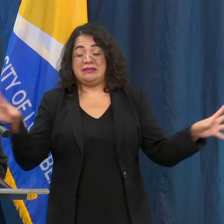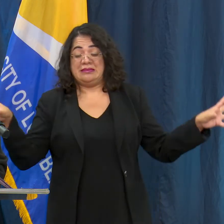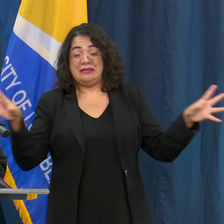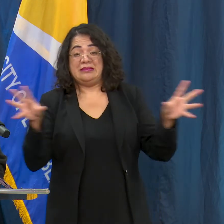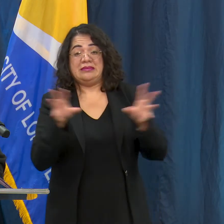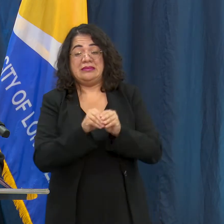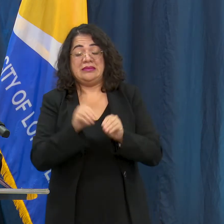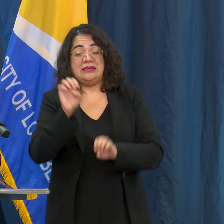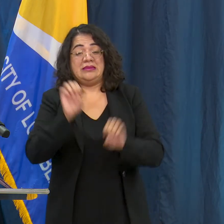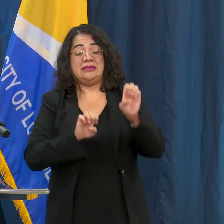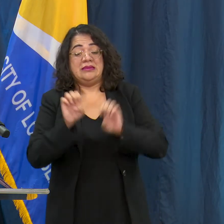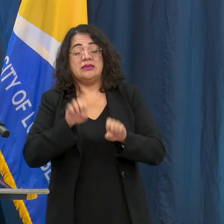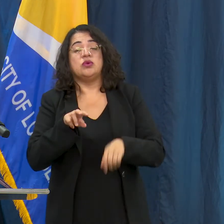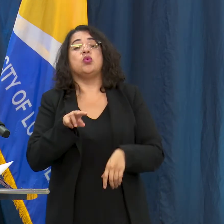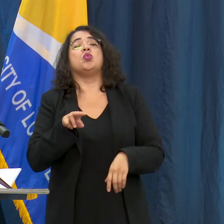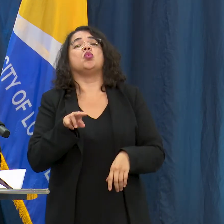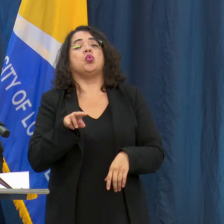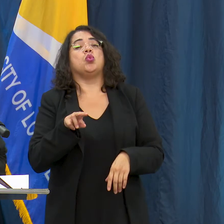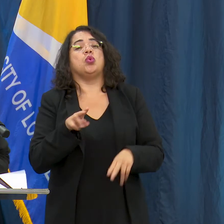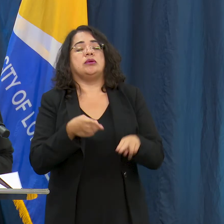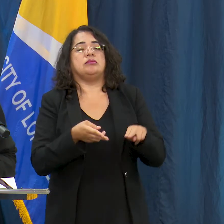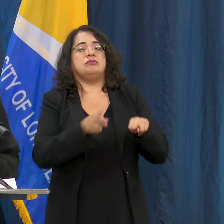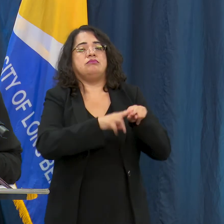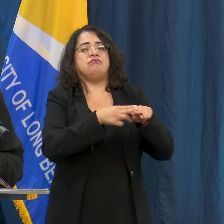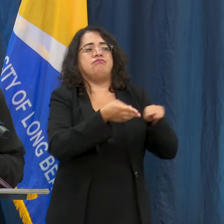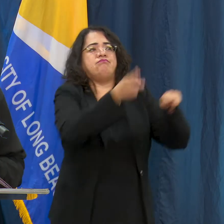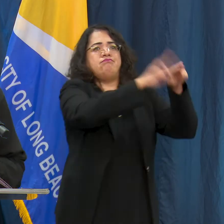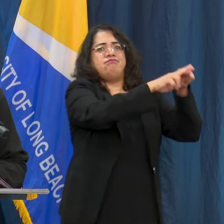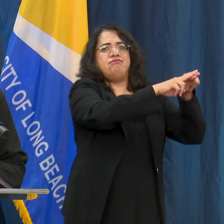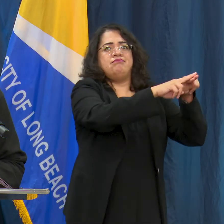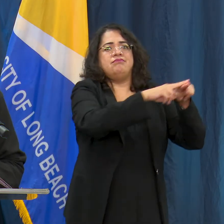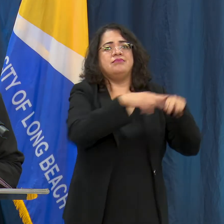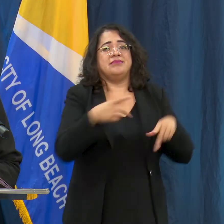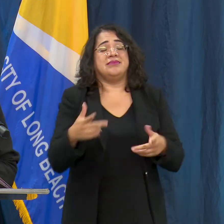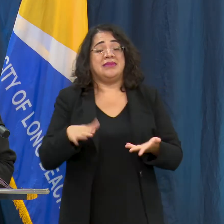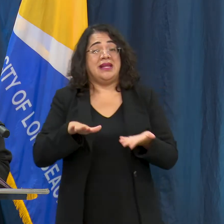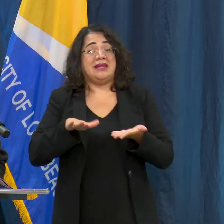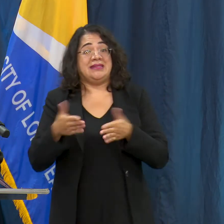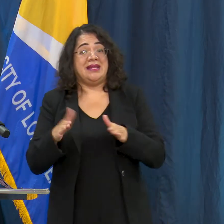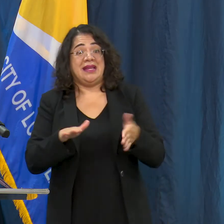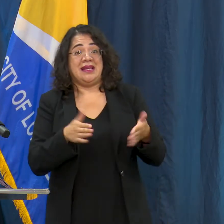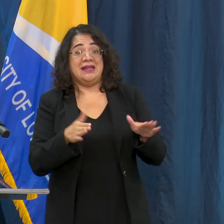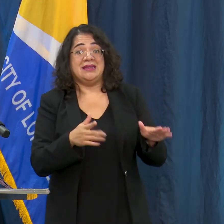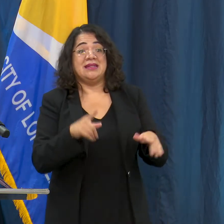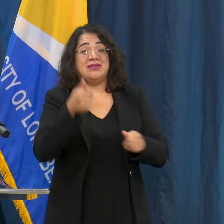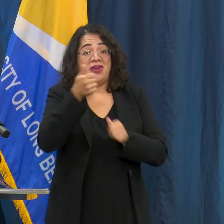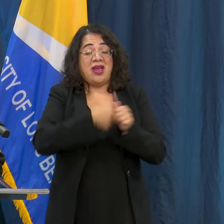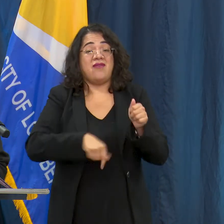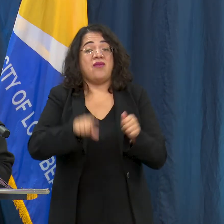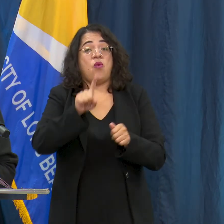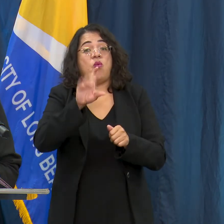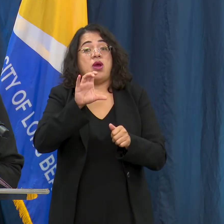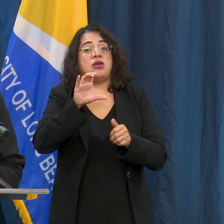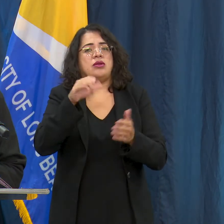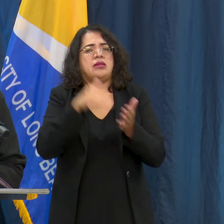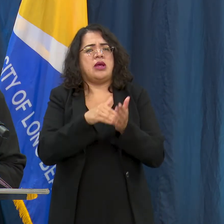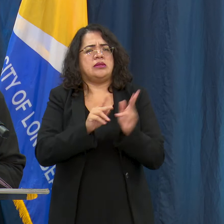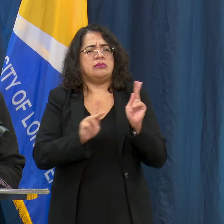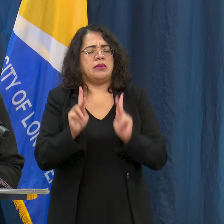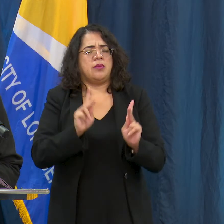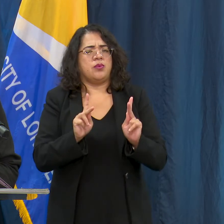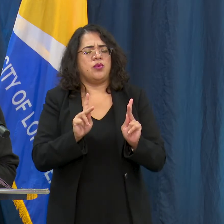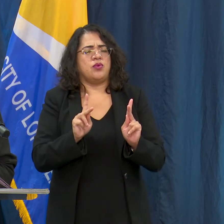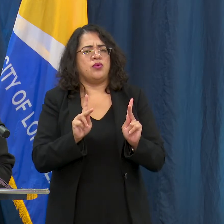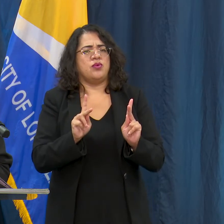están evaluando se ha vuelto más alta. Y las muertes por cada 100,000 personas